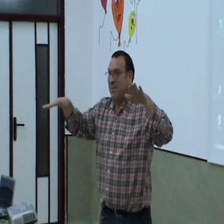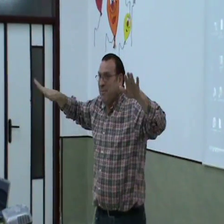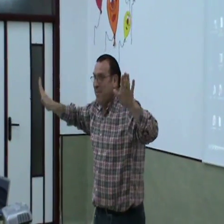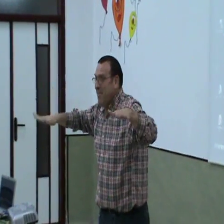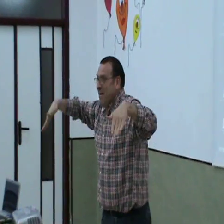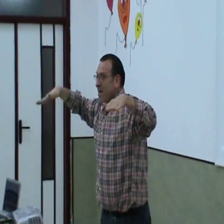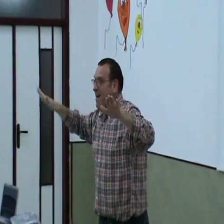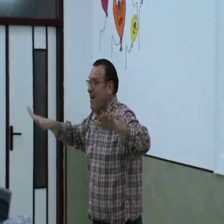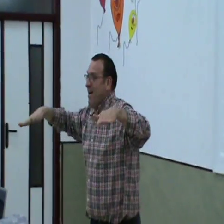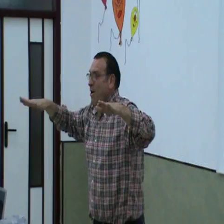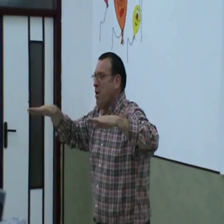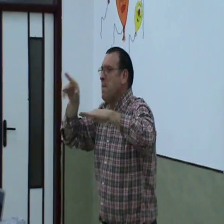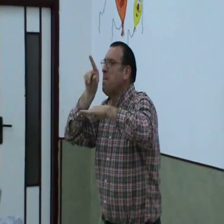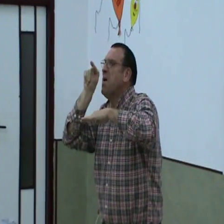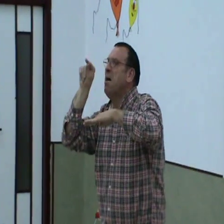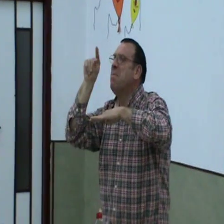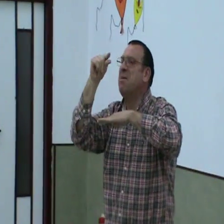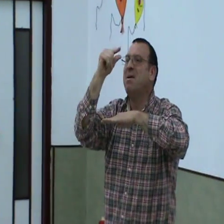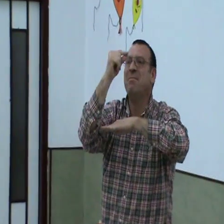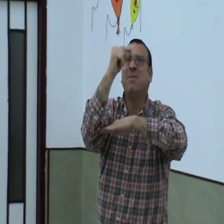zabalduta egango azkantari.